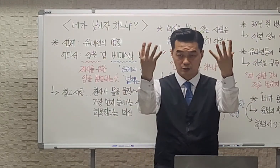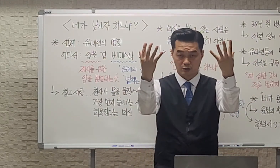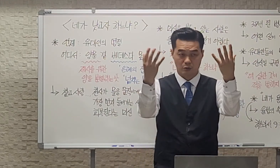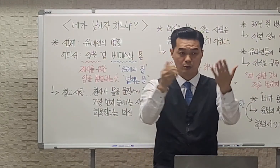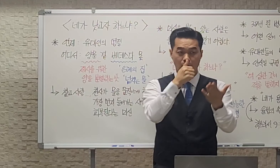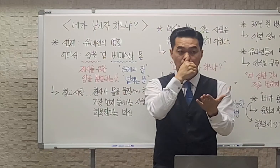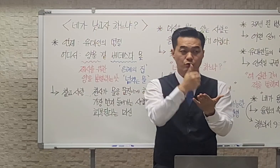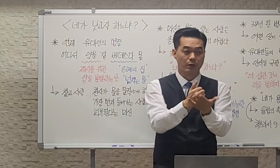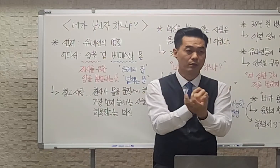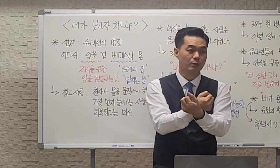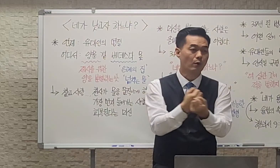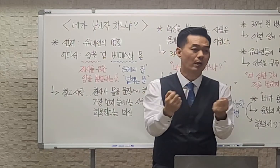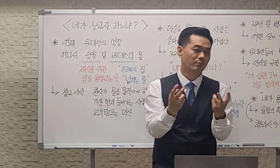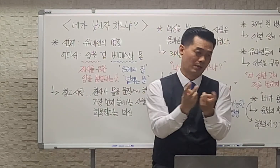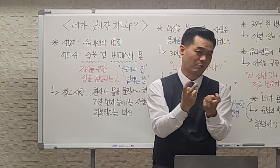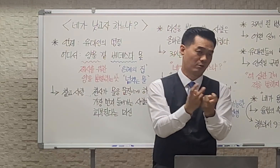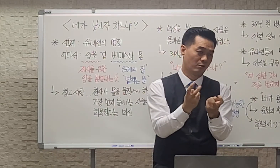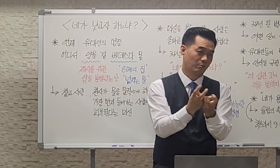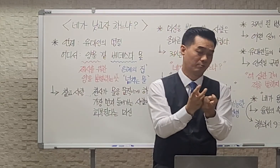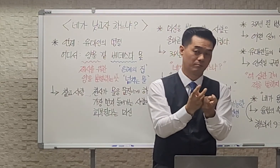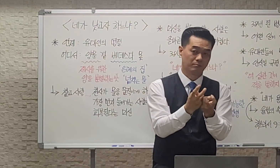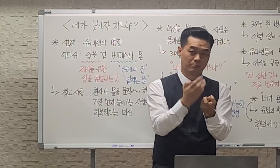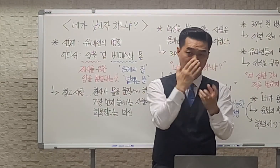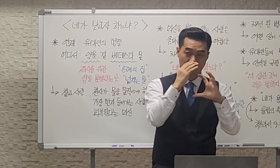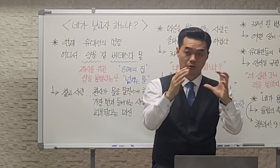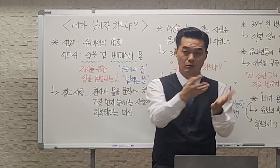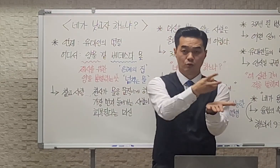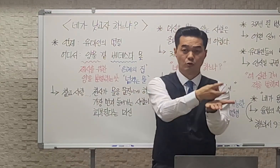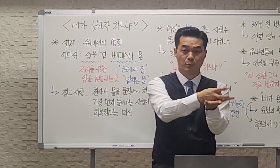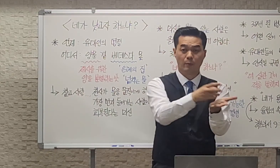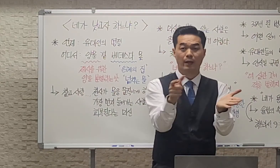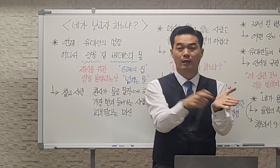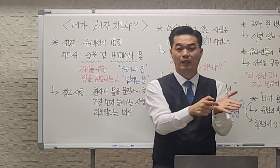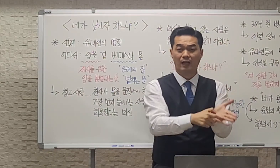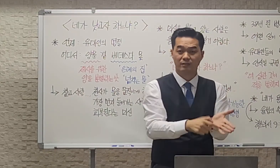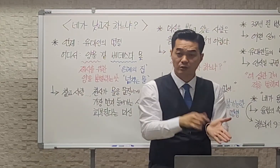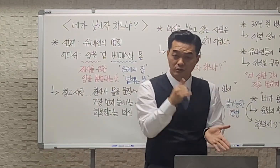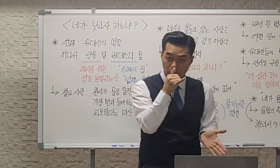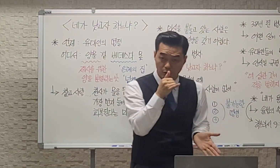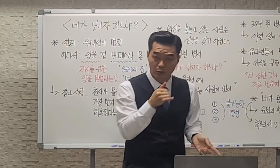속죄제였어요. 죄를 속하는 방법 율법에 다 있었어요.